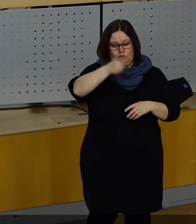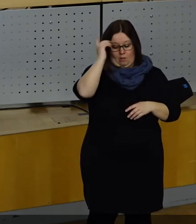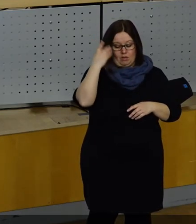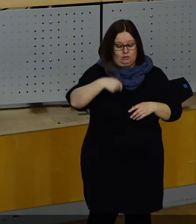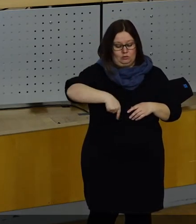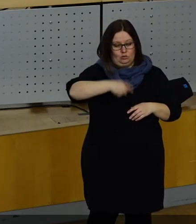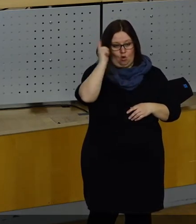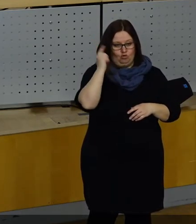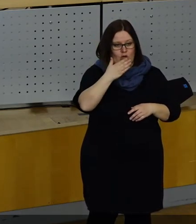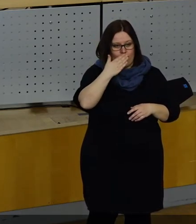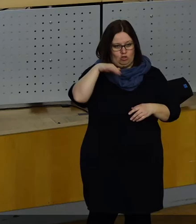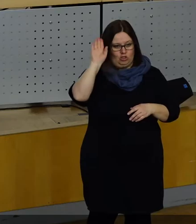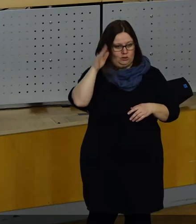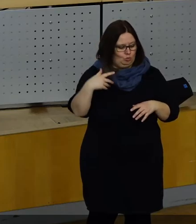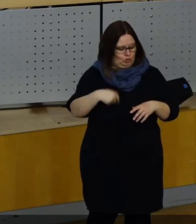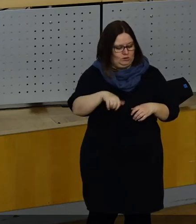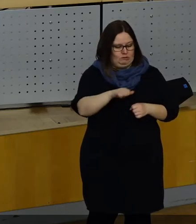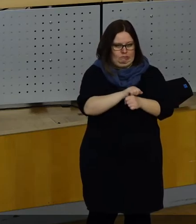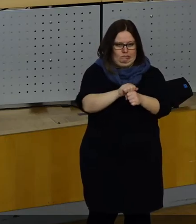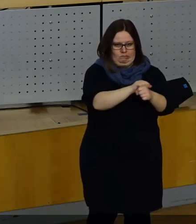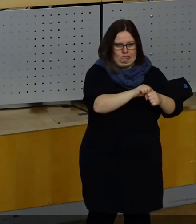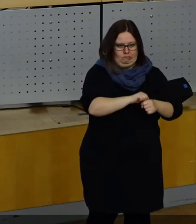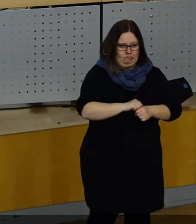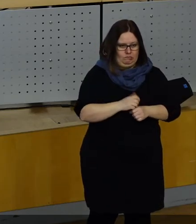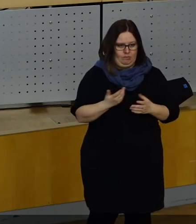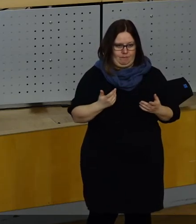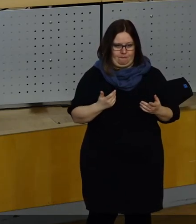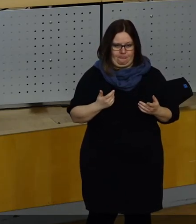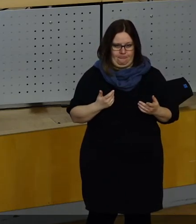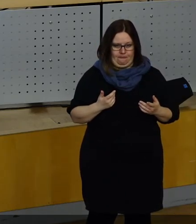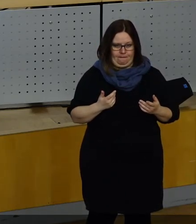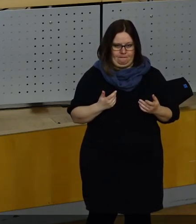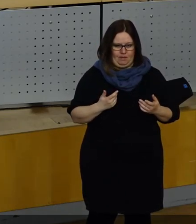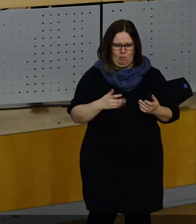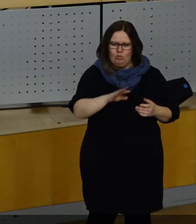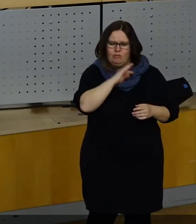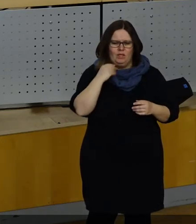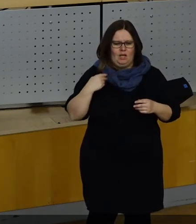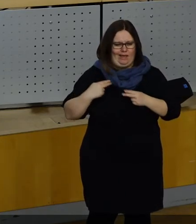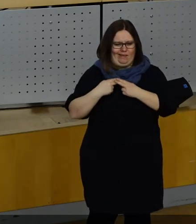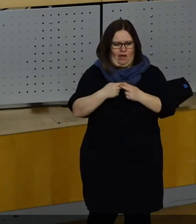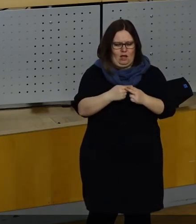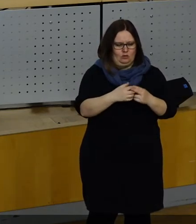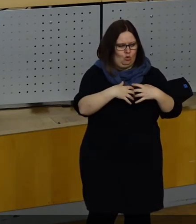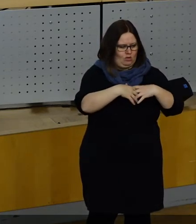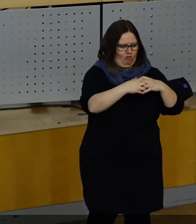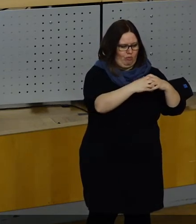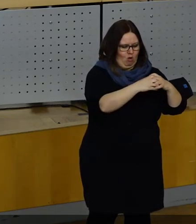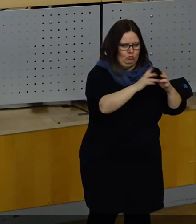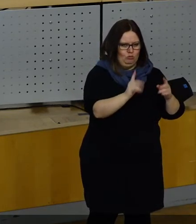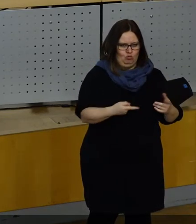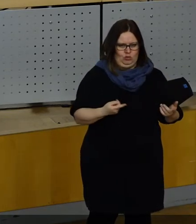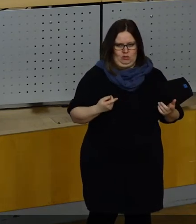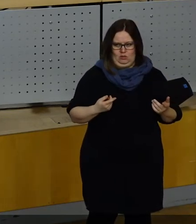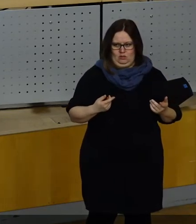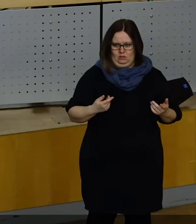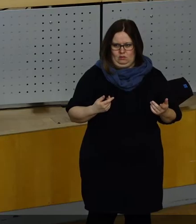Stadt so sehr zerstört wie nichts anderes, hat Aufbauleistung von Generationen zerstört,